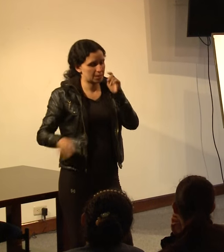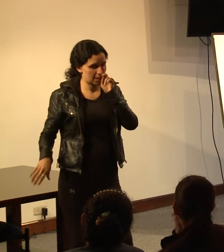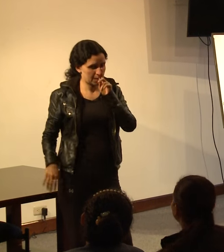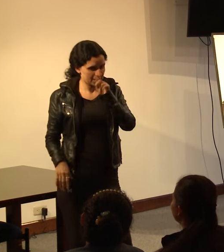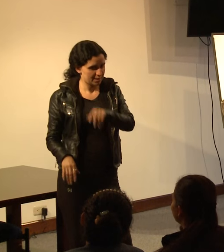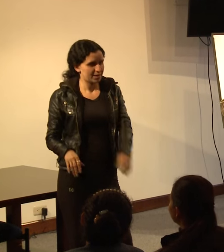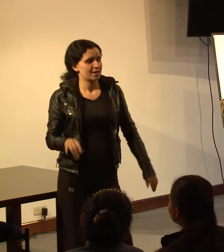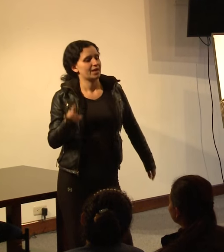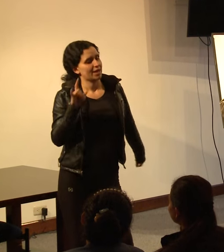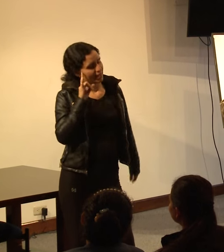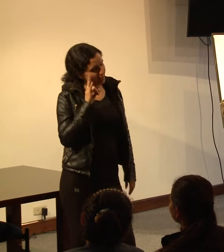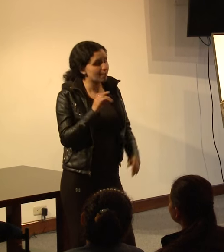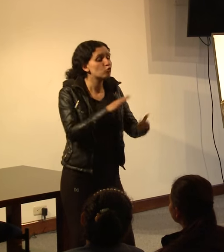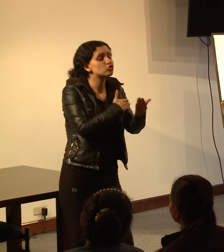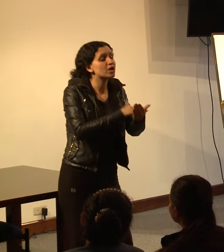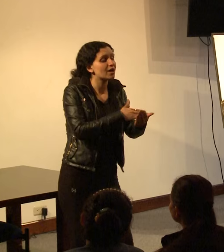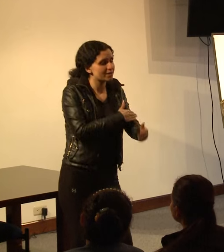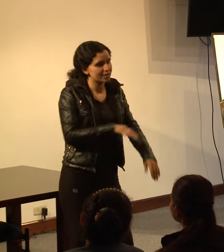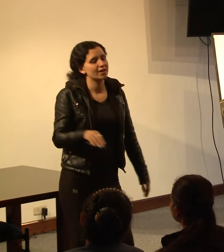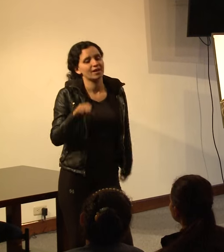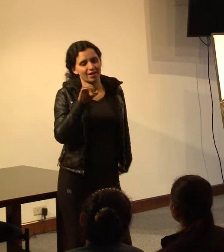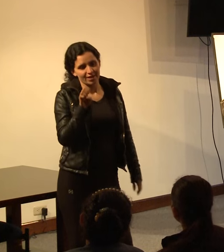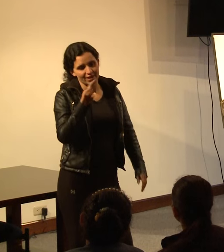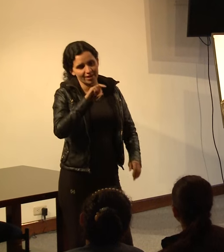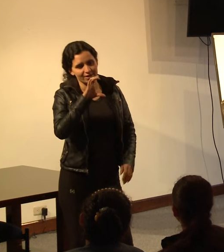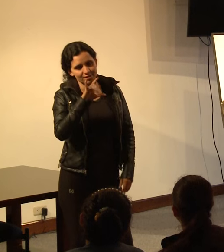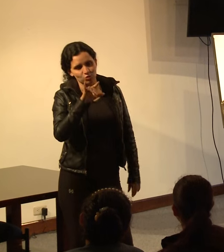así. Bien, hasta ahí, ¿cómo vamos?